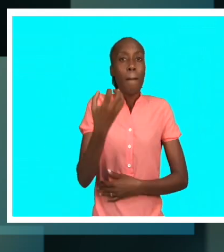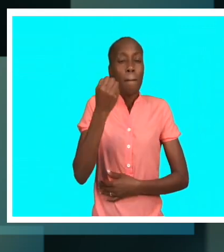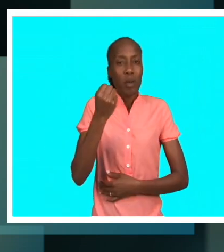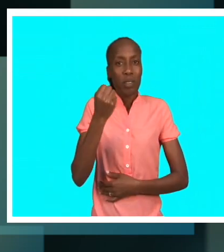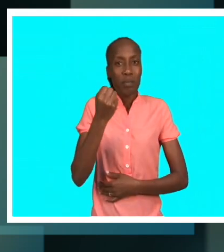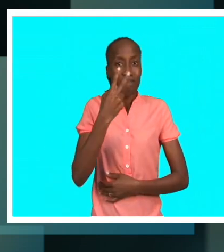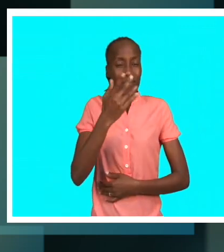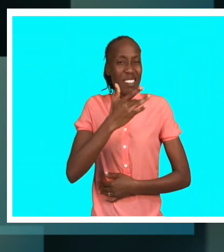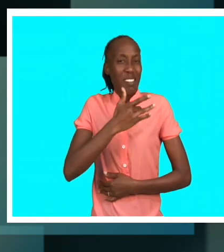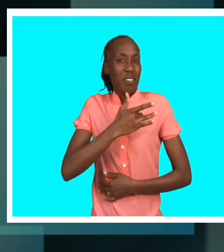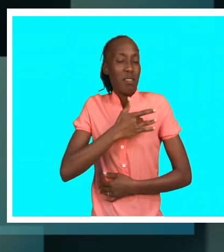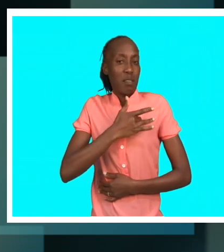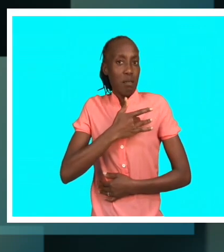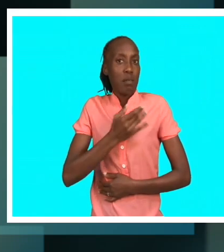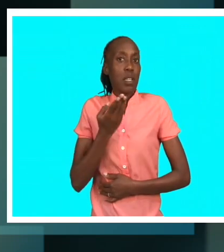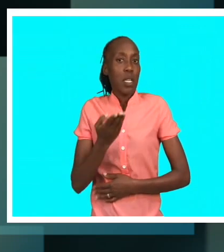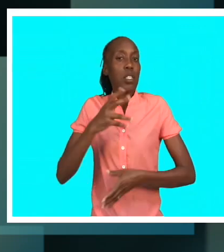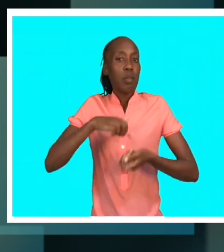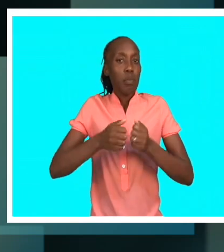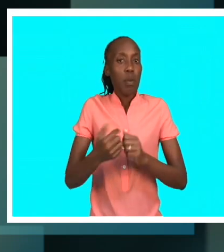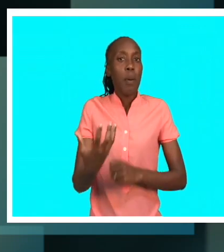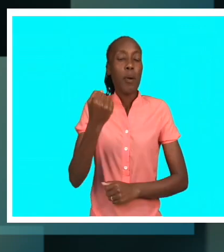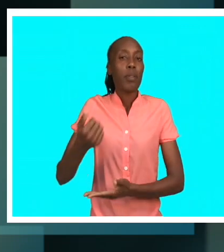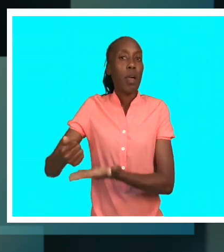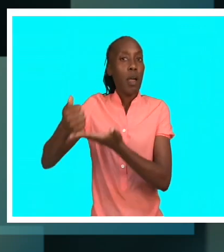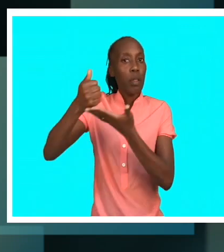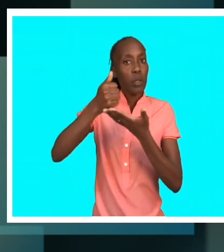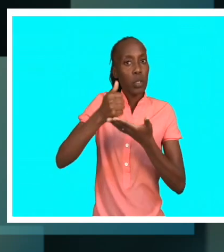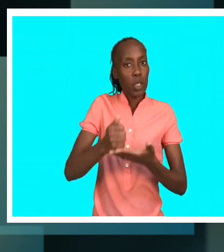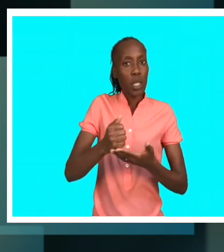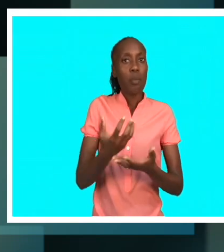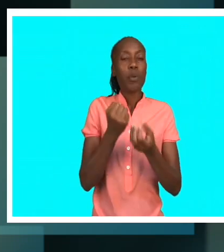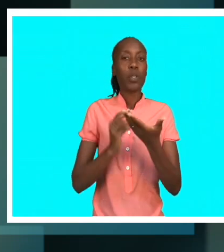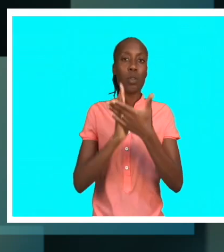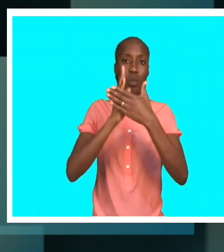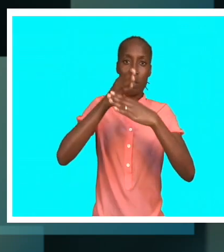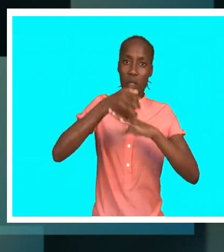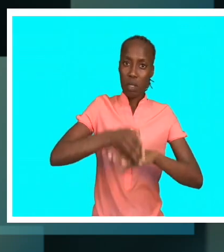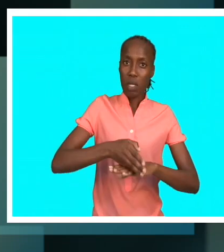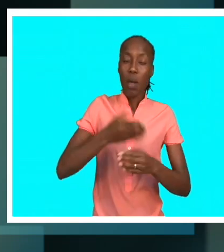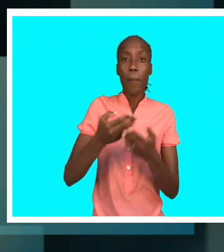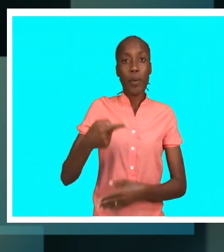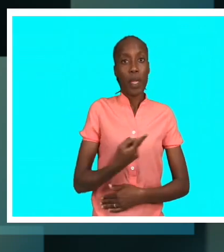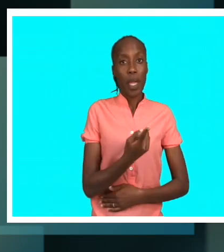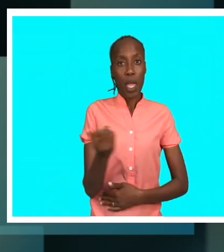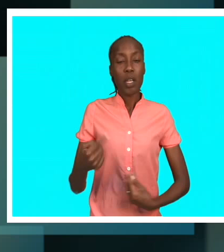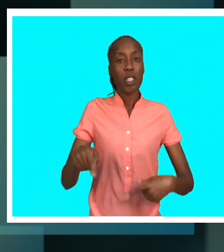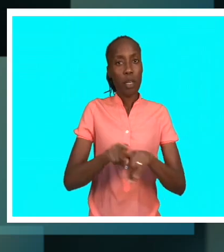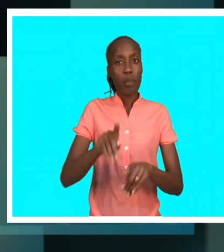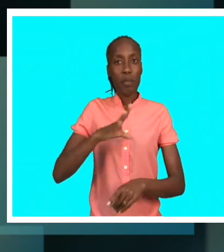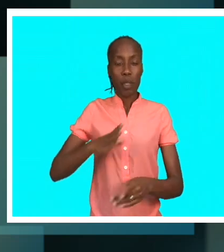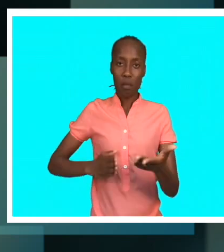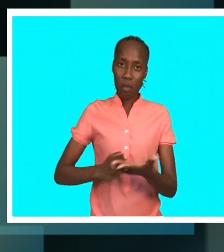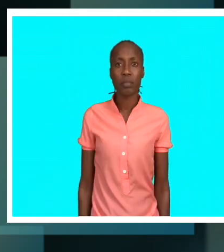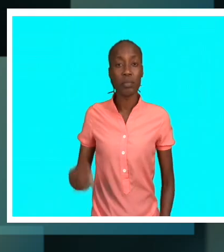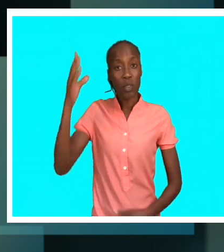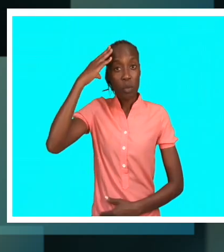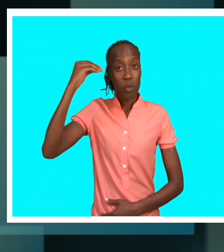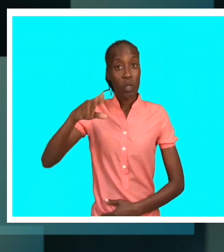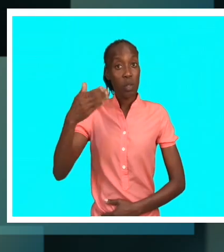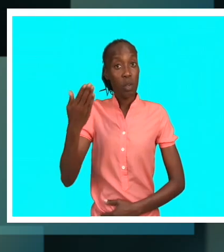ponham a peito este problema, possam nos ajudar, possamos ultrapassar porque eles também têm os seus direitos.